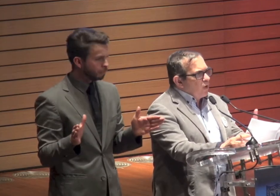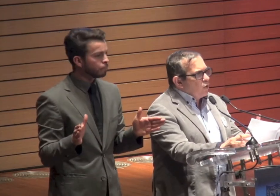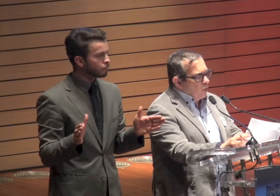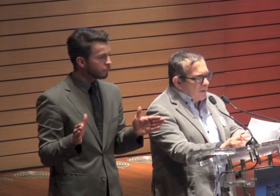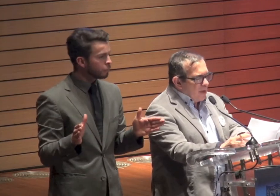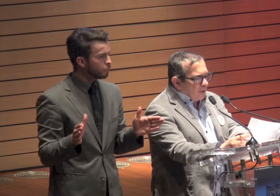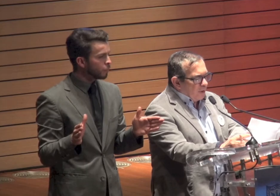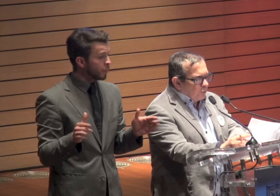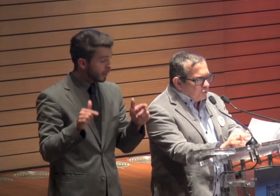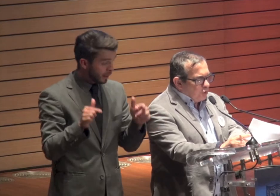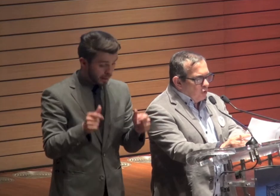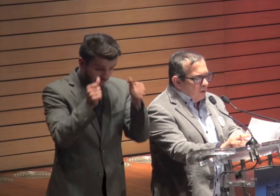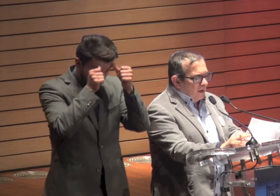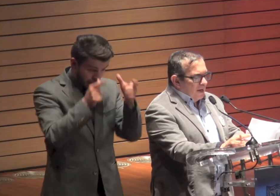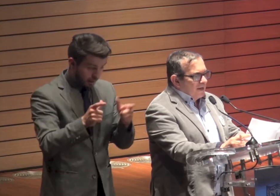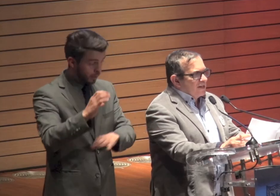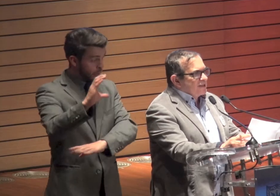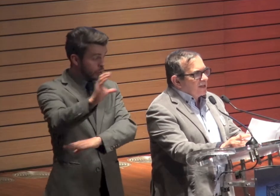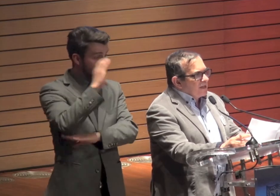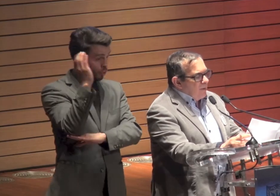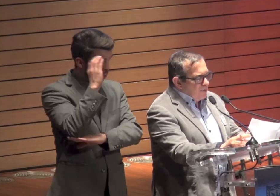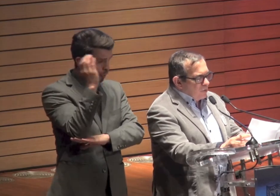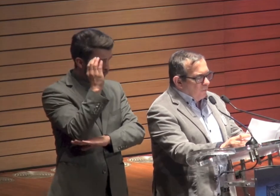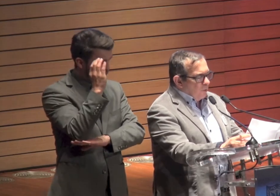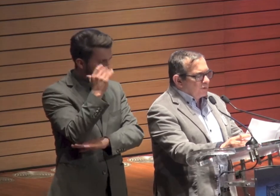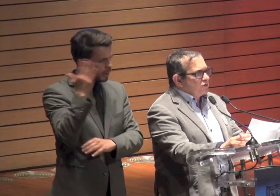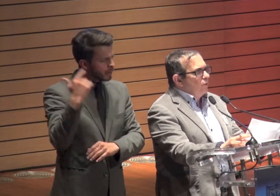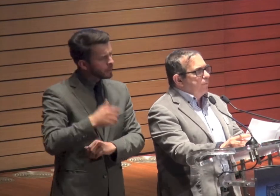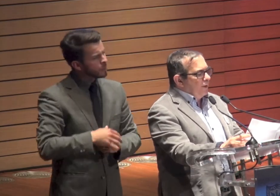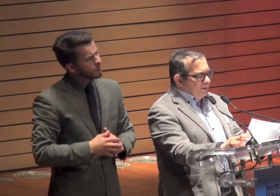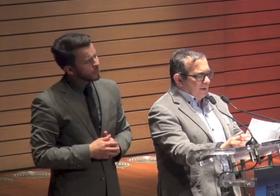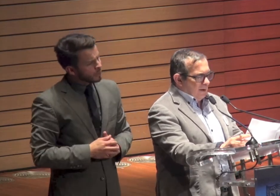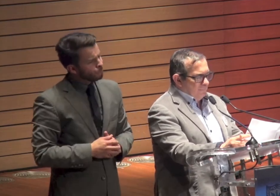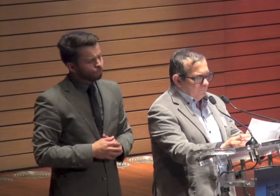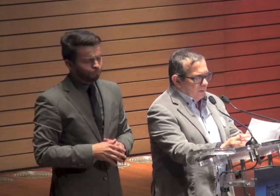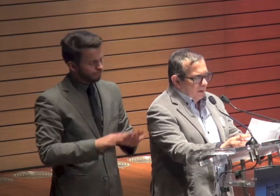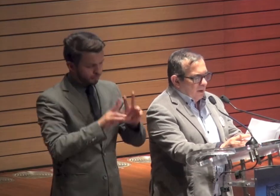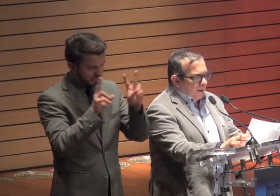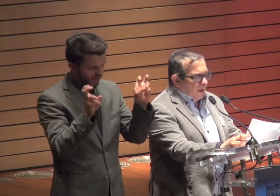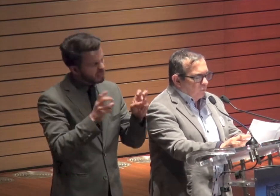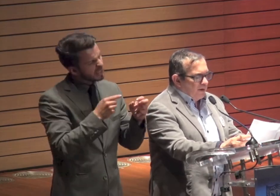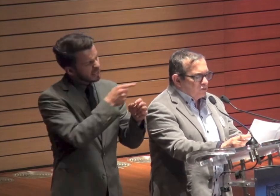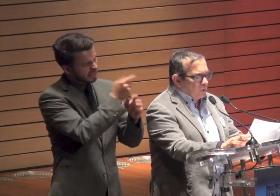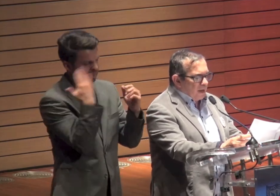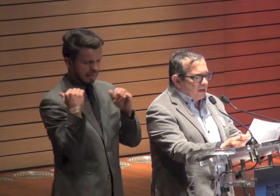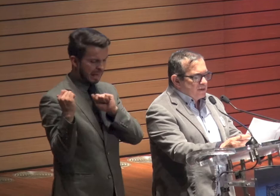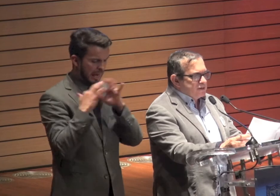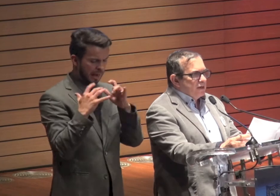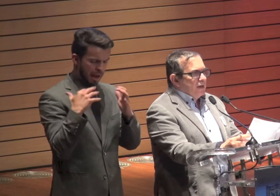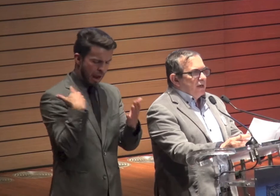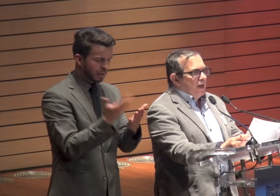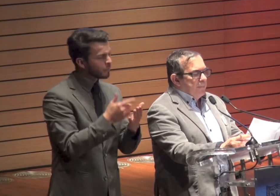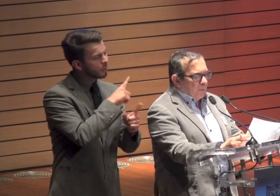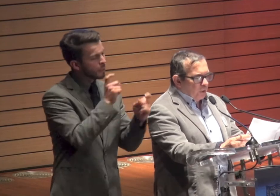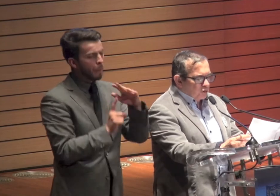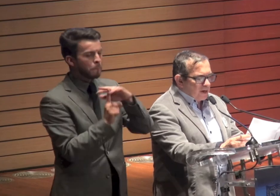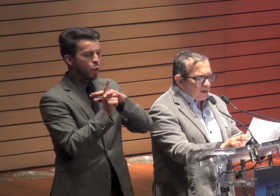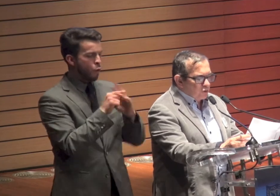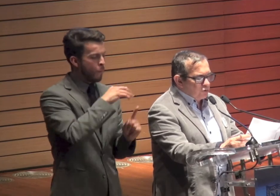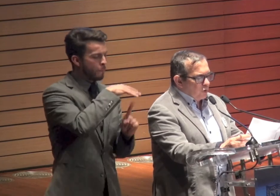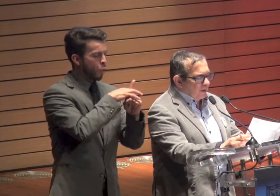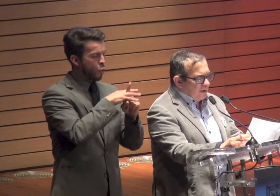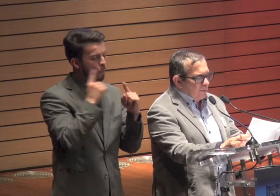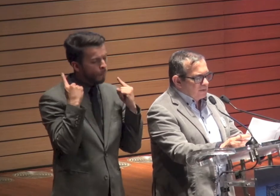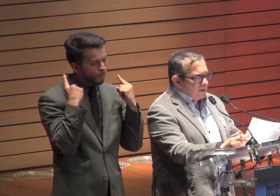El Estado colombiano reconoció que se trataba de una confrontación política que hundía sus raíces en